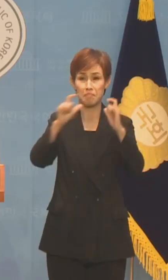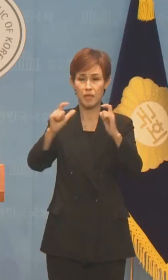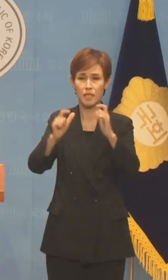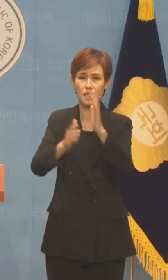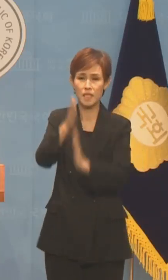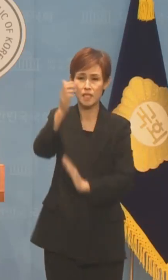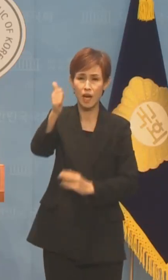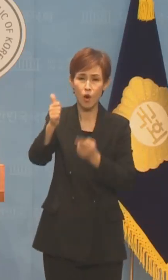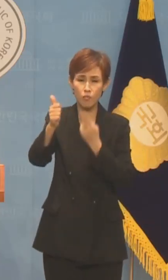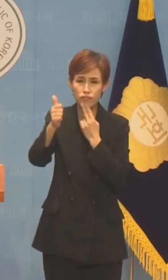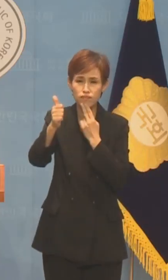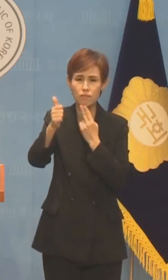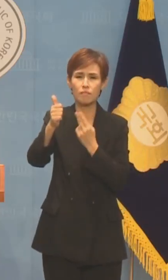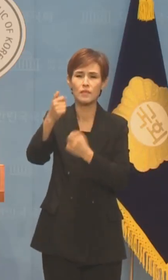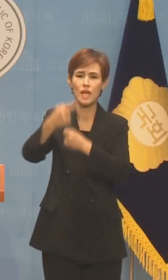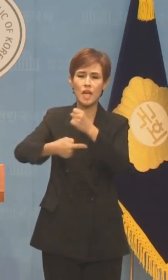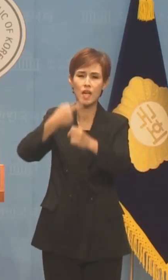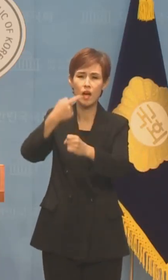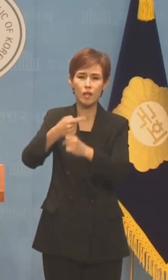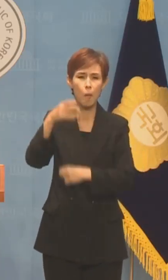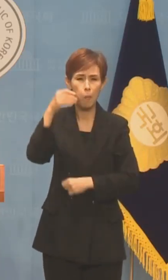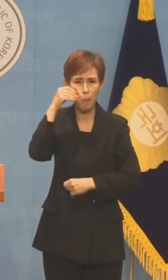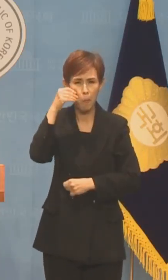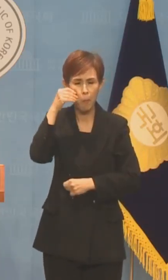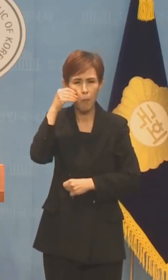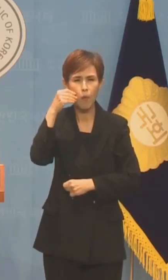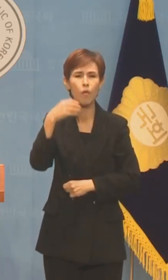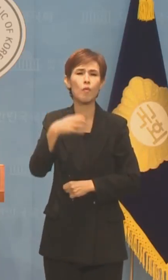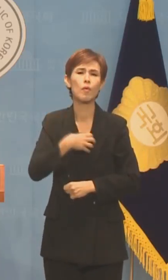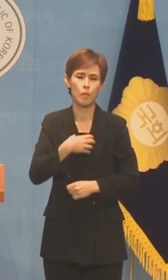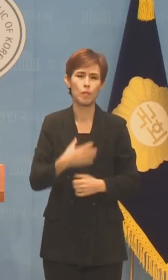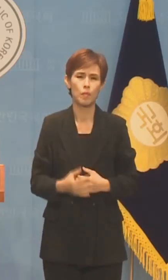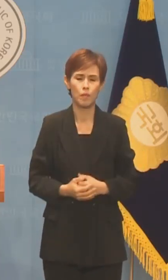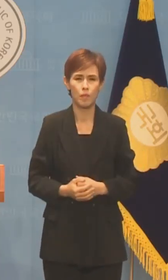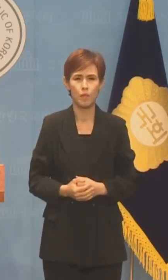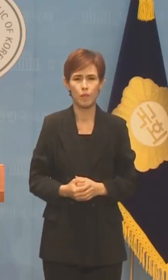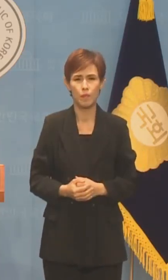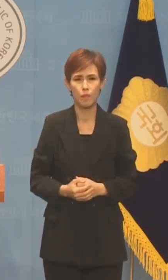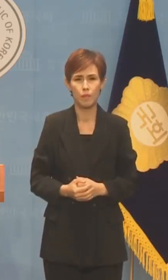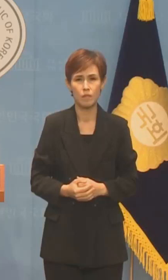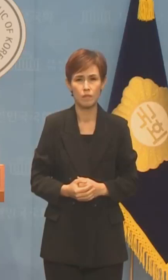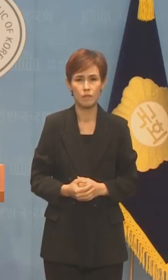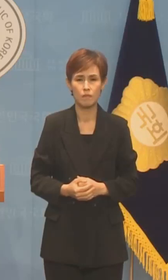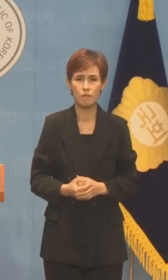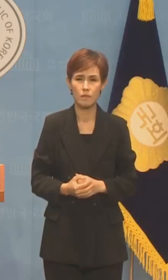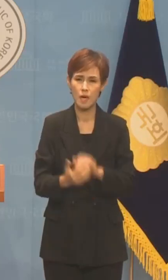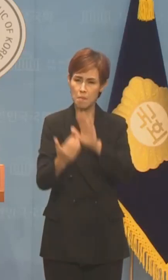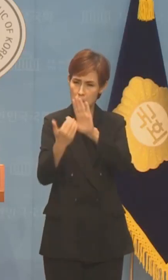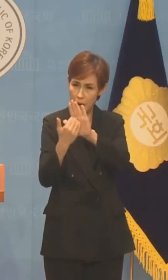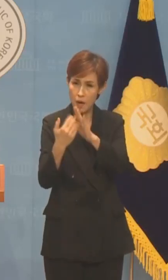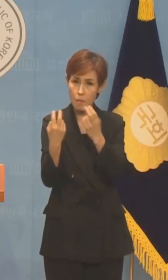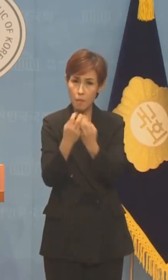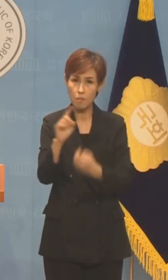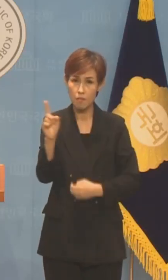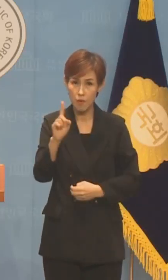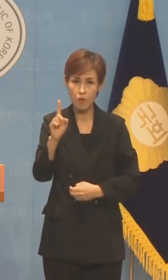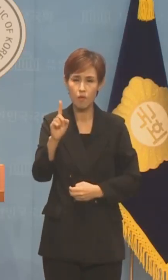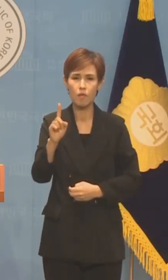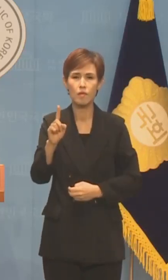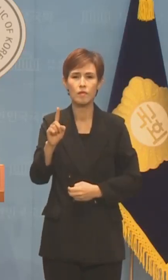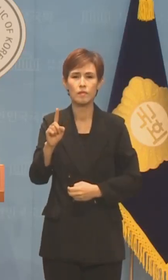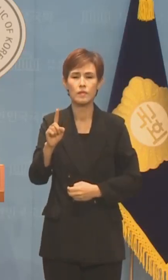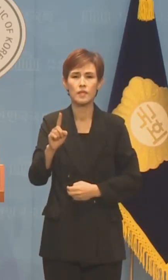없이 1년가량의 시정 공백을 맞이하게 될지도 모릅니다. 이를 막기 위한 최선의 방법은